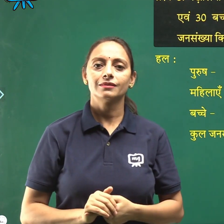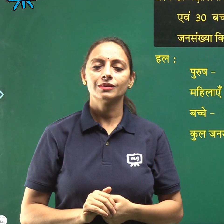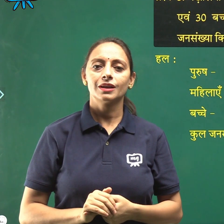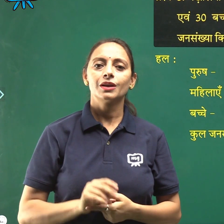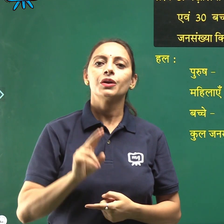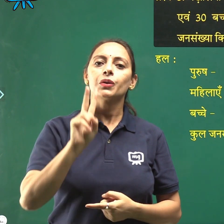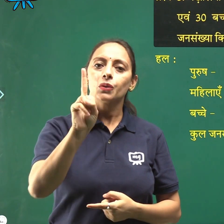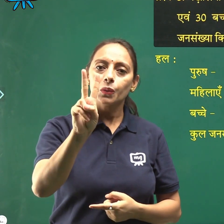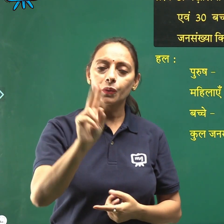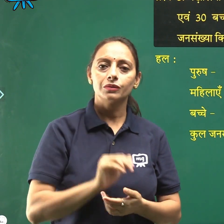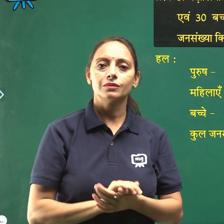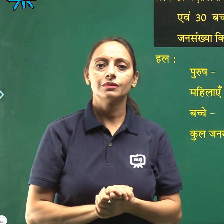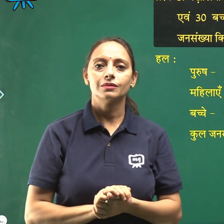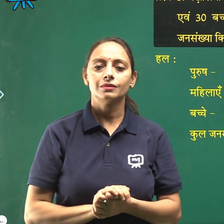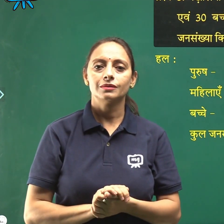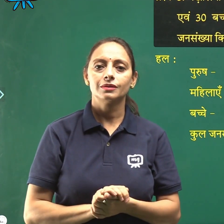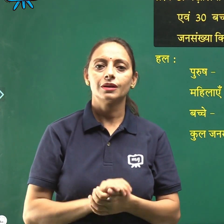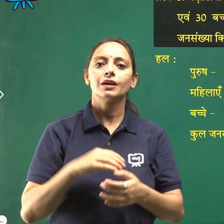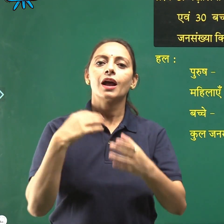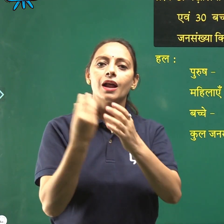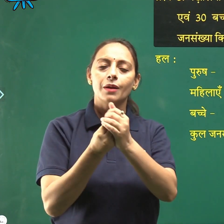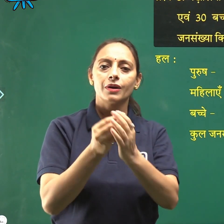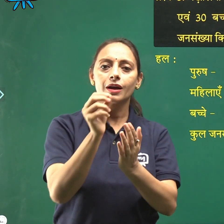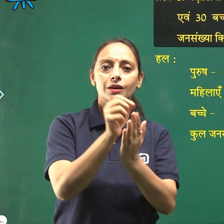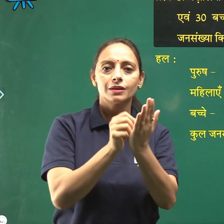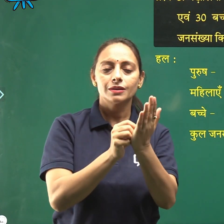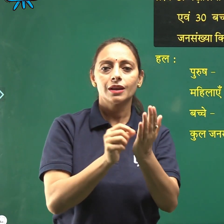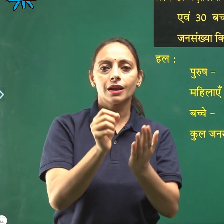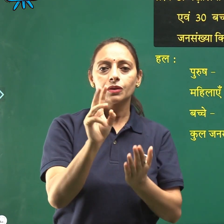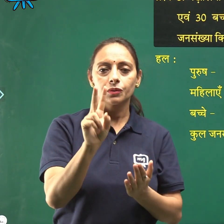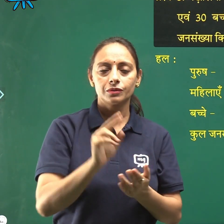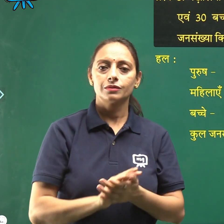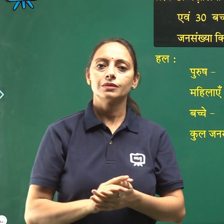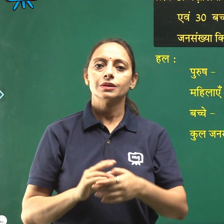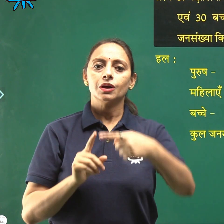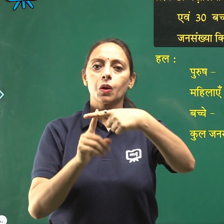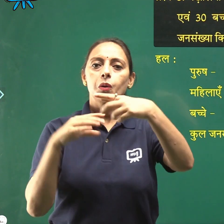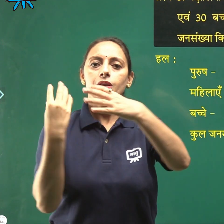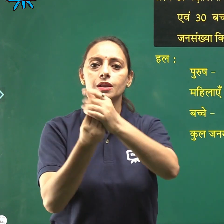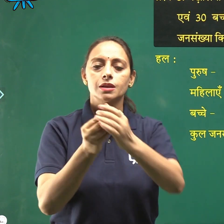1 प्लस 1 2 हो गए, कुल जनसंख्या बराबर